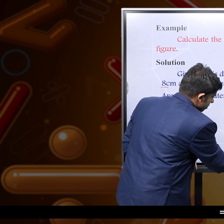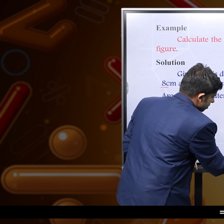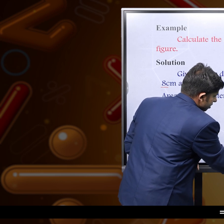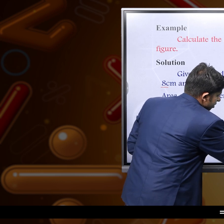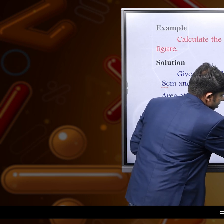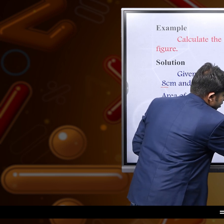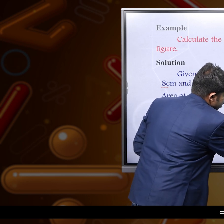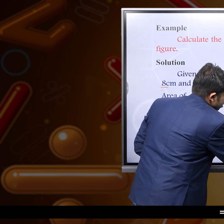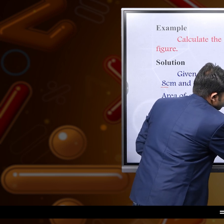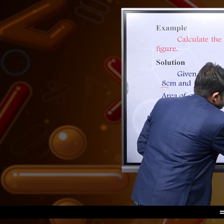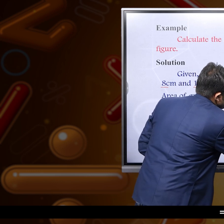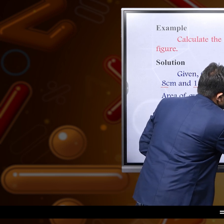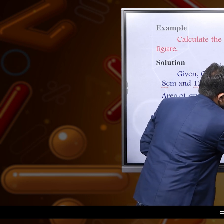बरोबर 10 गुणिले 10.